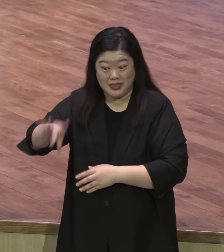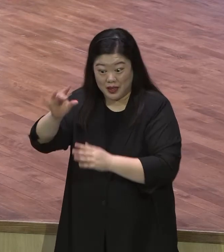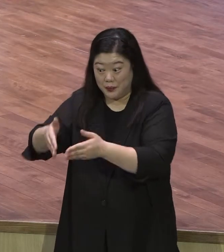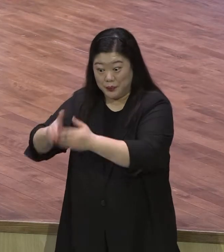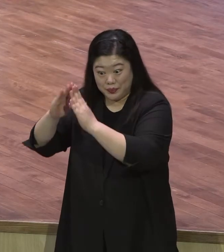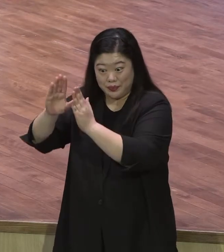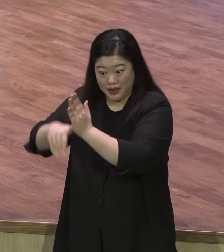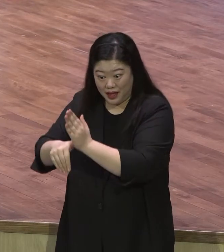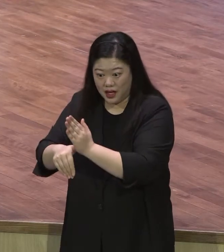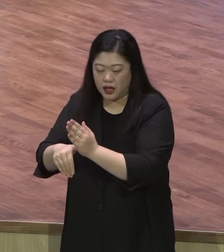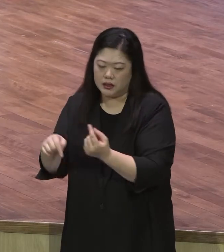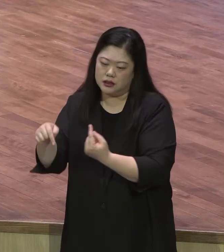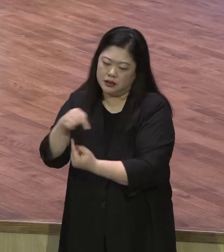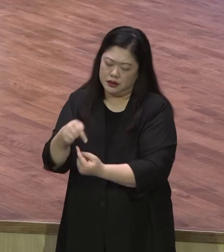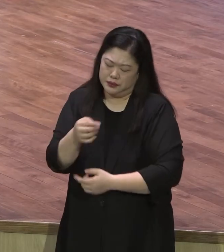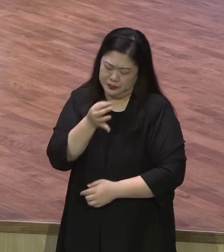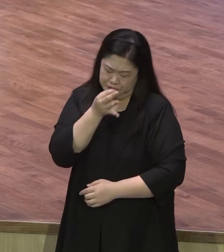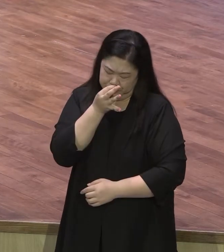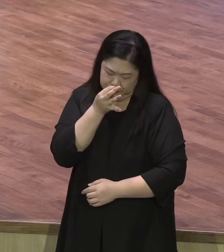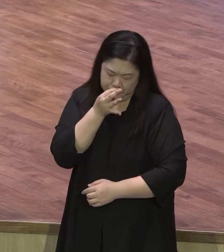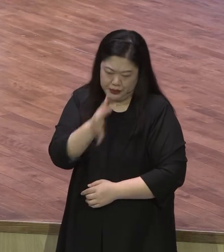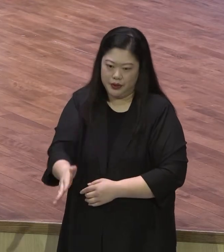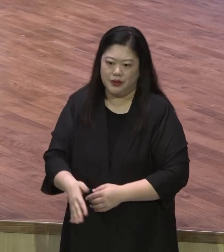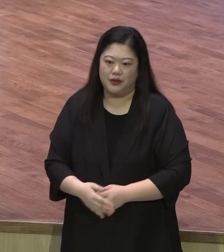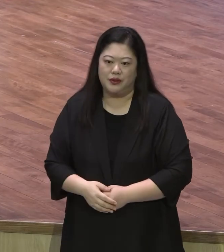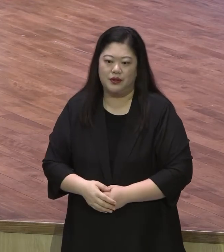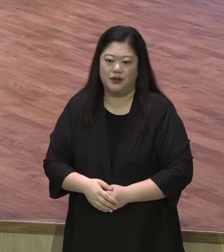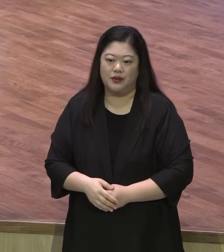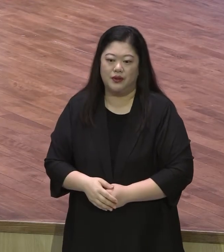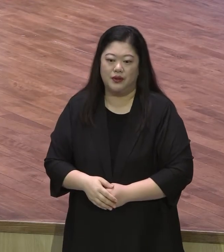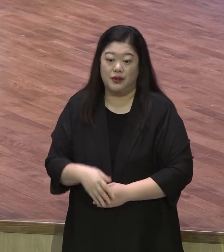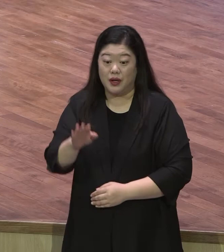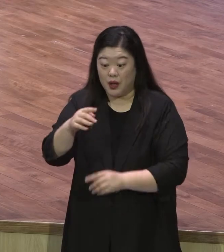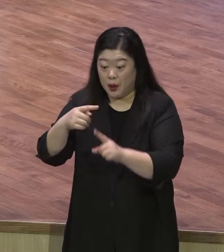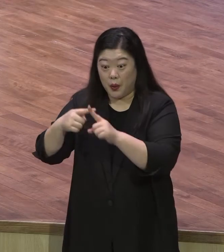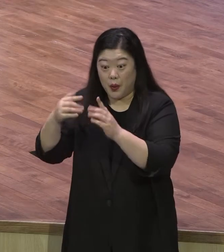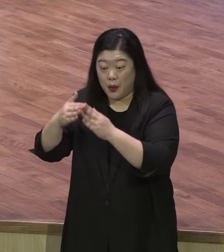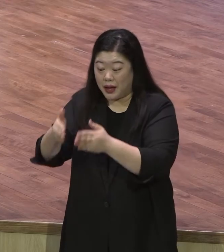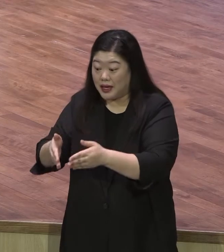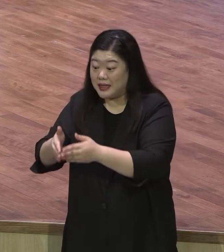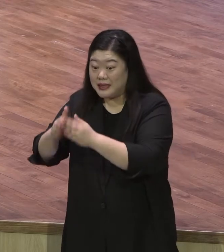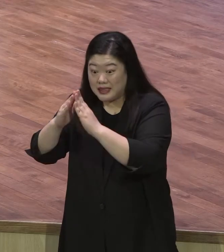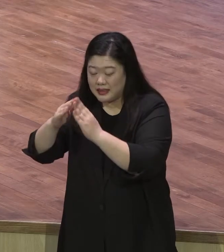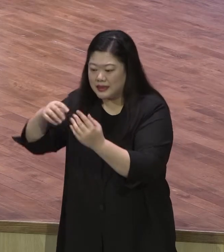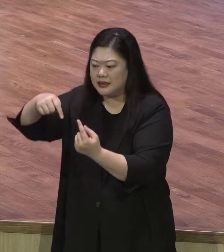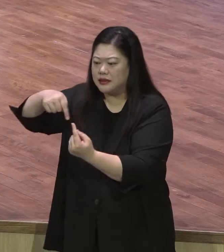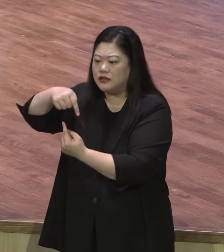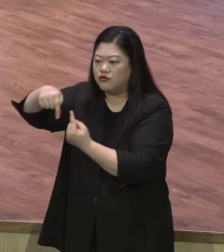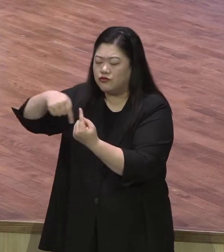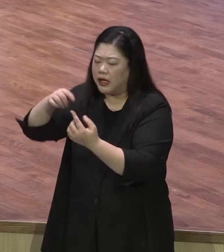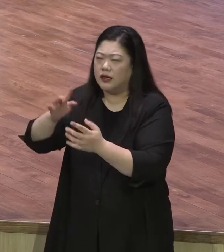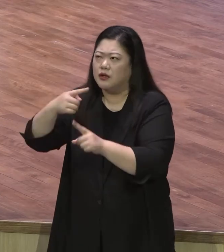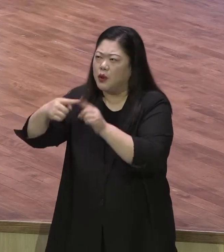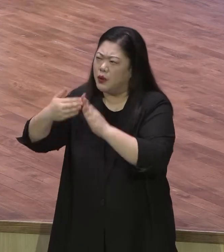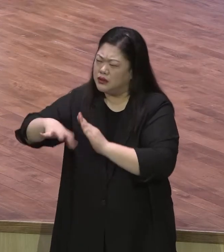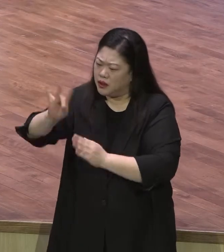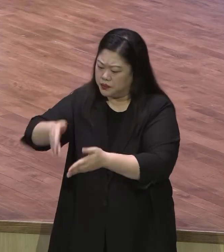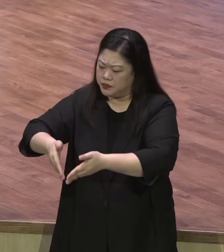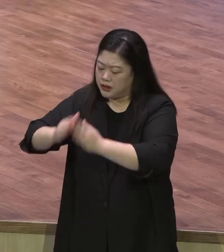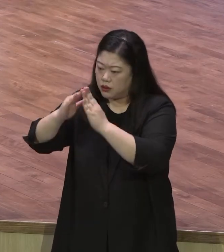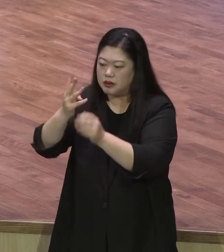얼마나 어려웠던지 몰라요. 교회가 개척한 지 3년밖에 안 됐는데 이 건축을 하니 있는 거 다